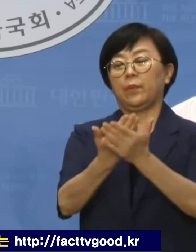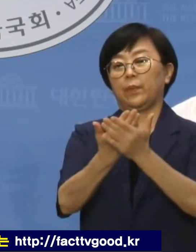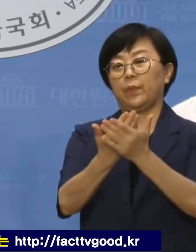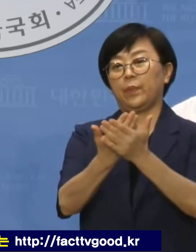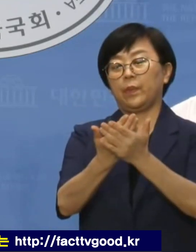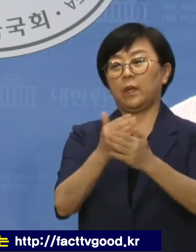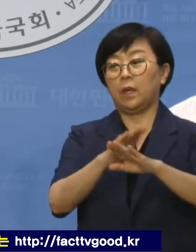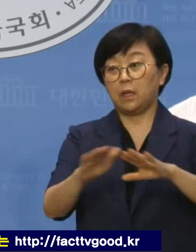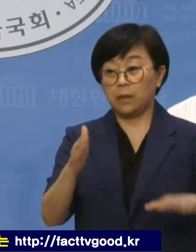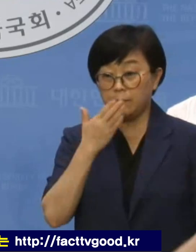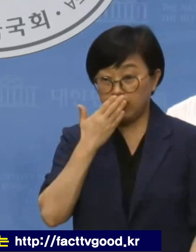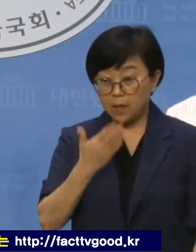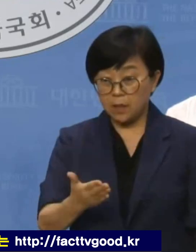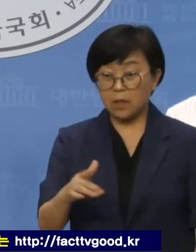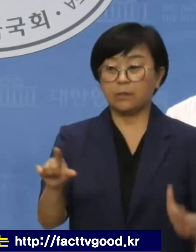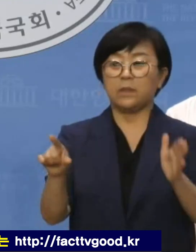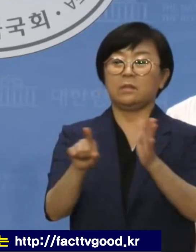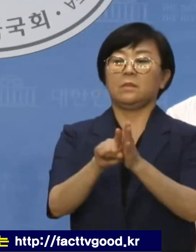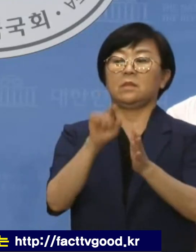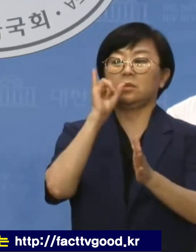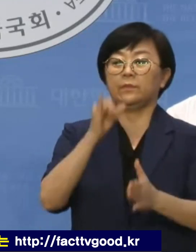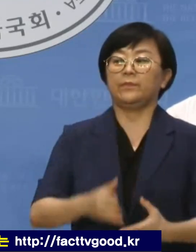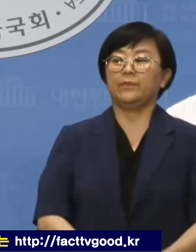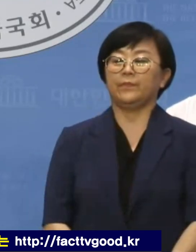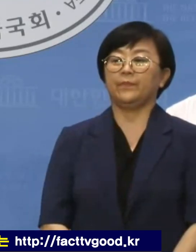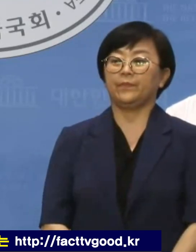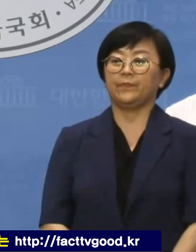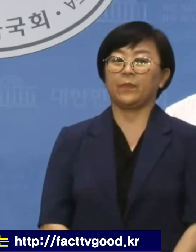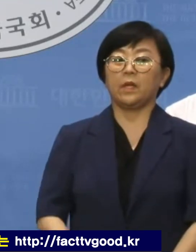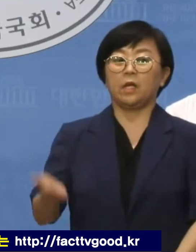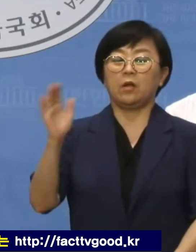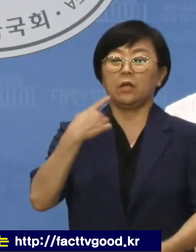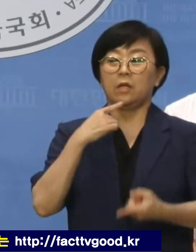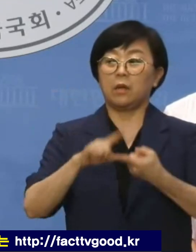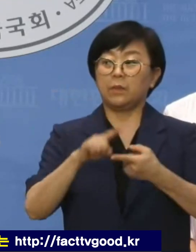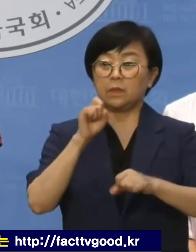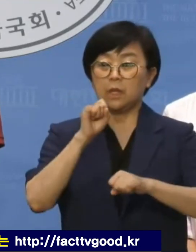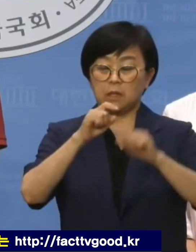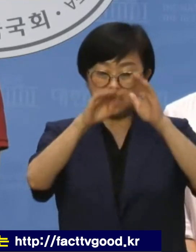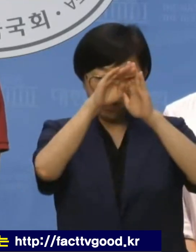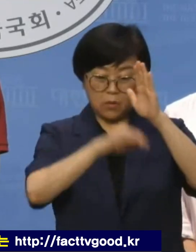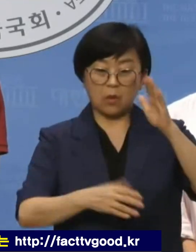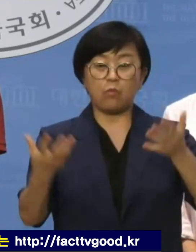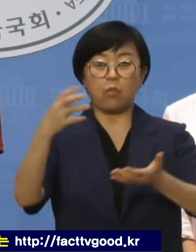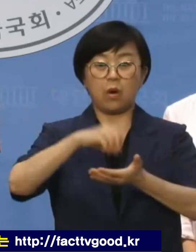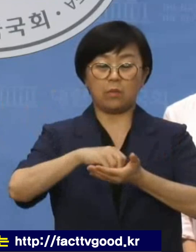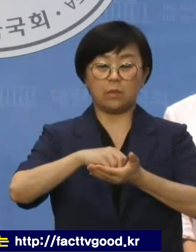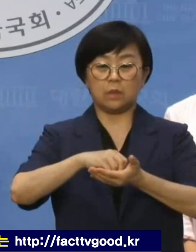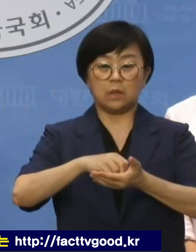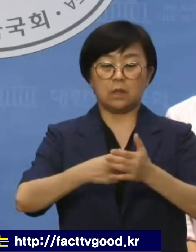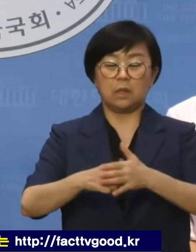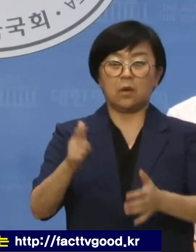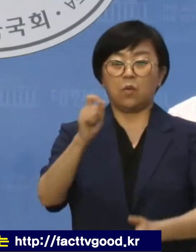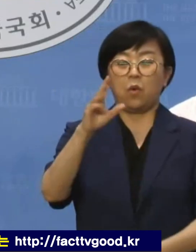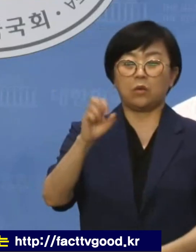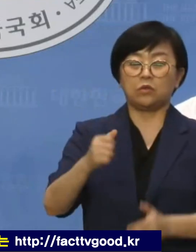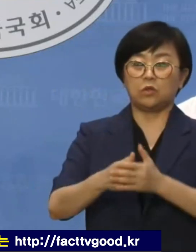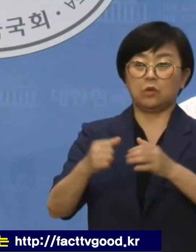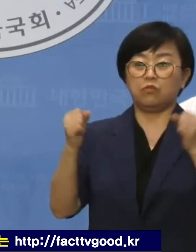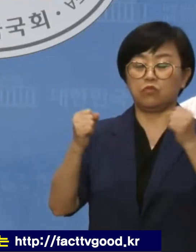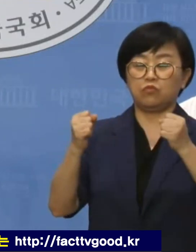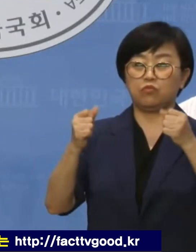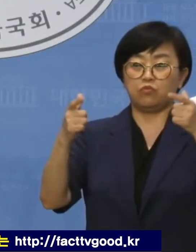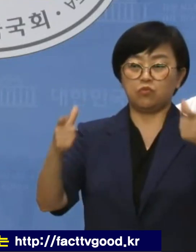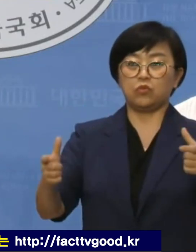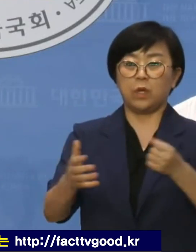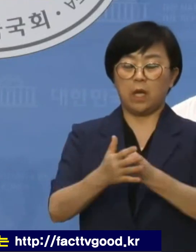부분이 좀 해소될 것이라고 믿음이 있었습니다. 하지만 예타안에 포함됐듯이 광주시 북부의 지역 균형